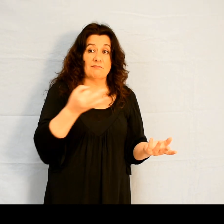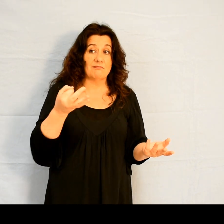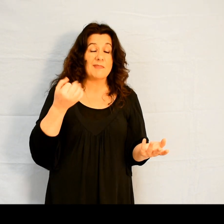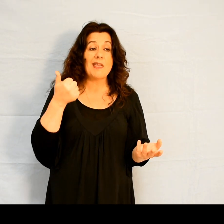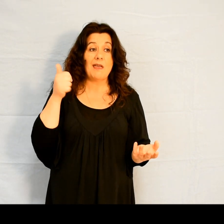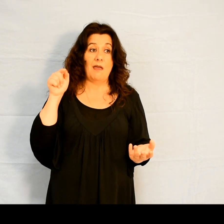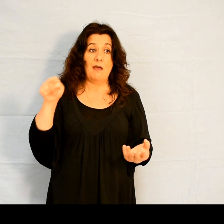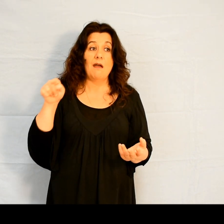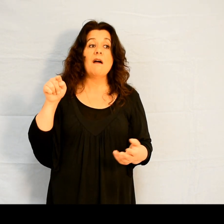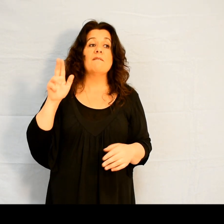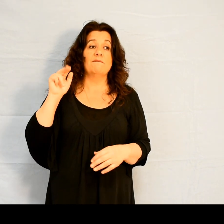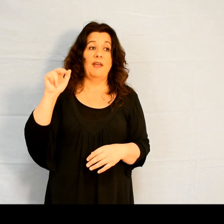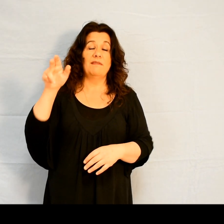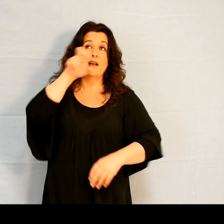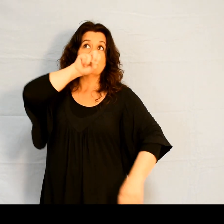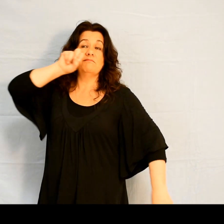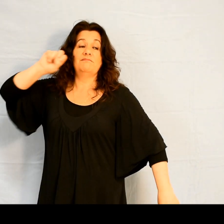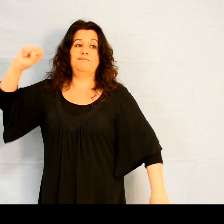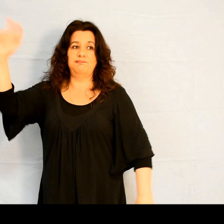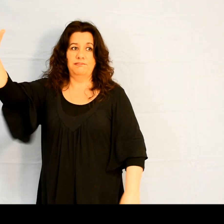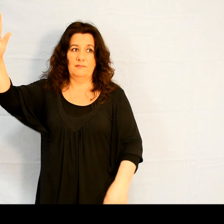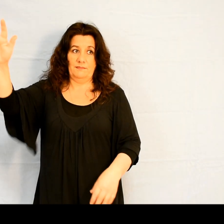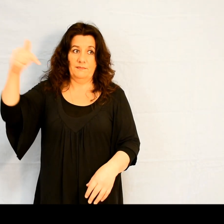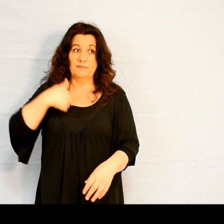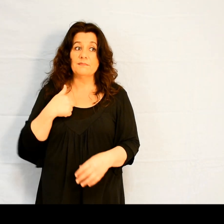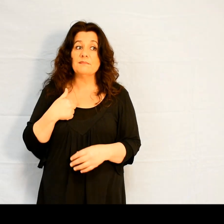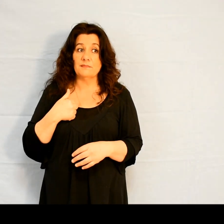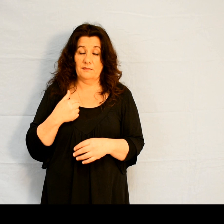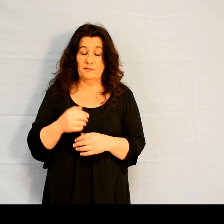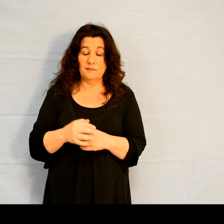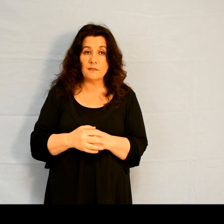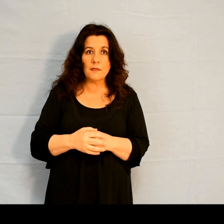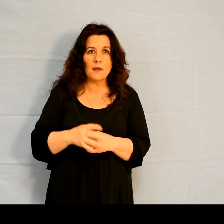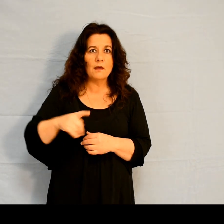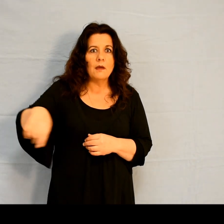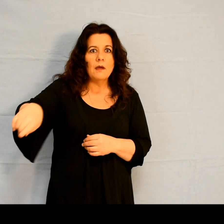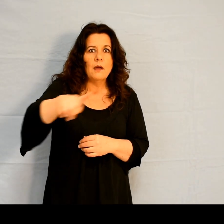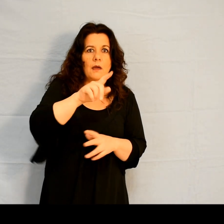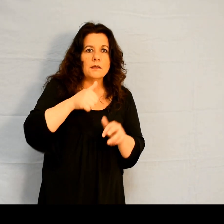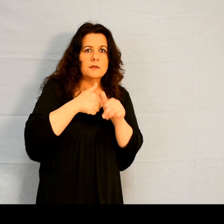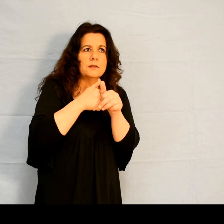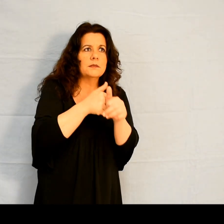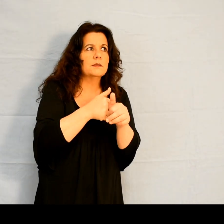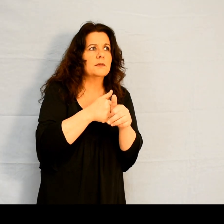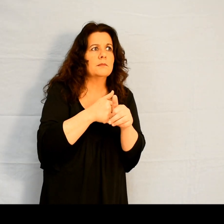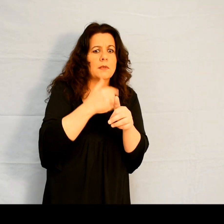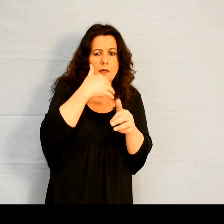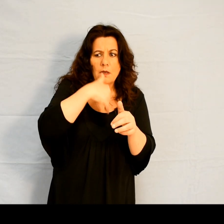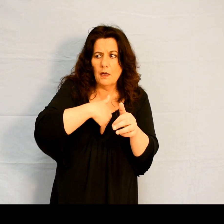Profondément attristés, ils se mirent à lui demander, chacun son tour : « Serait-ce moi, Seigneur ? »